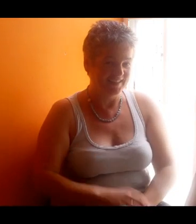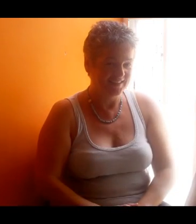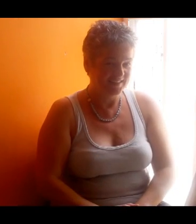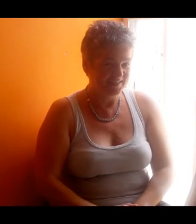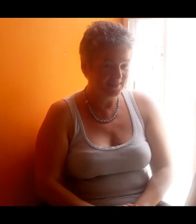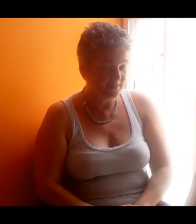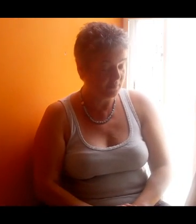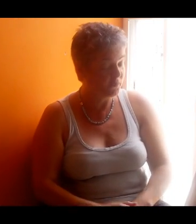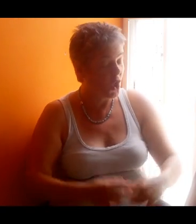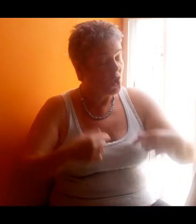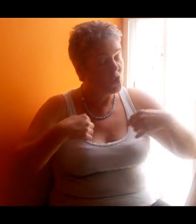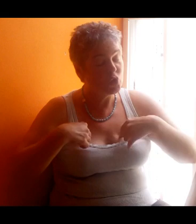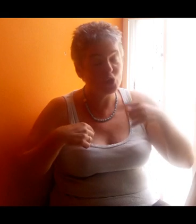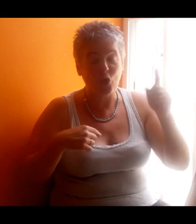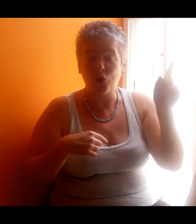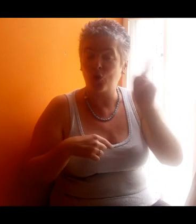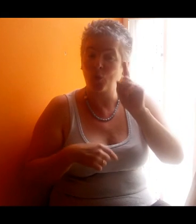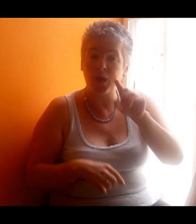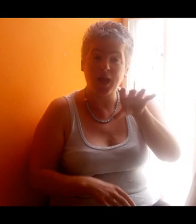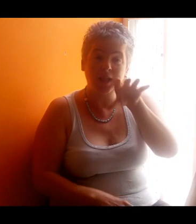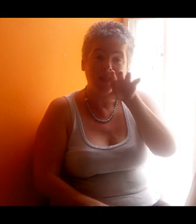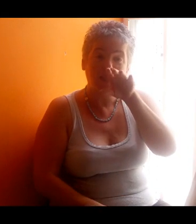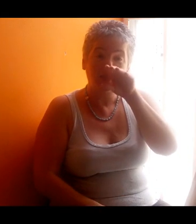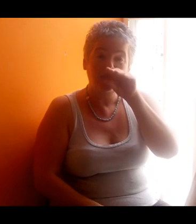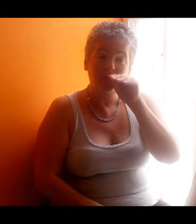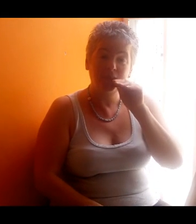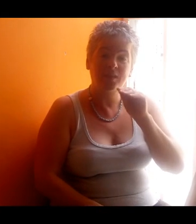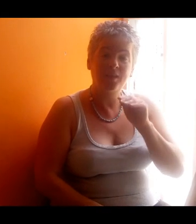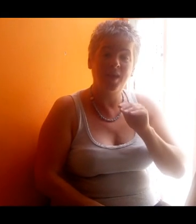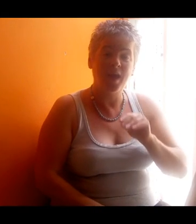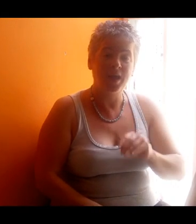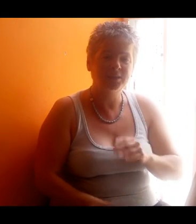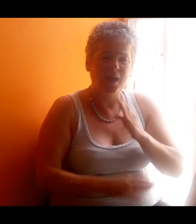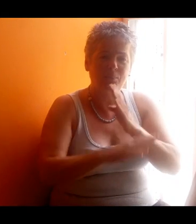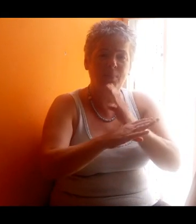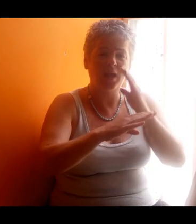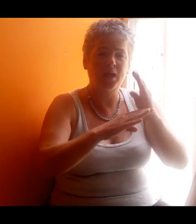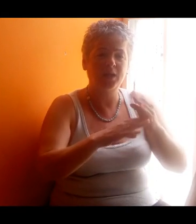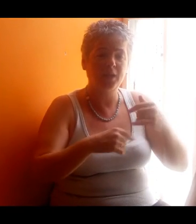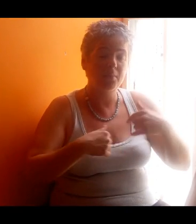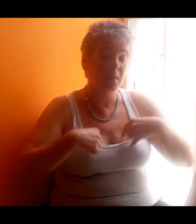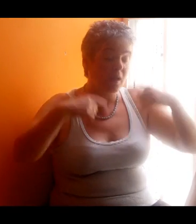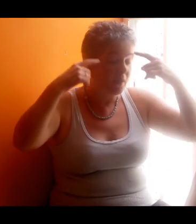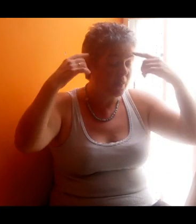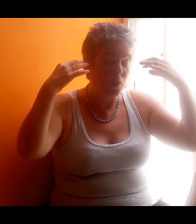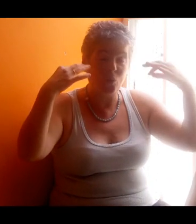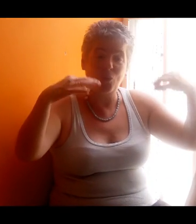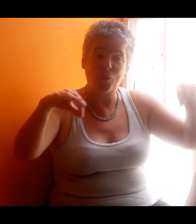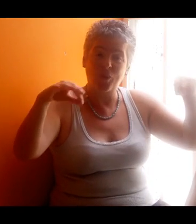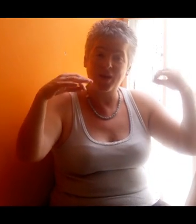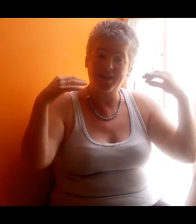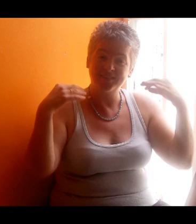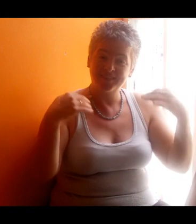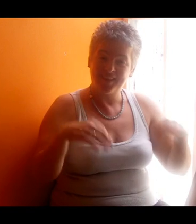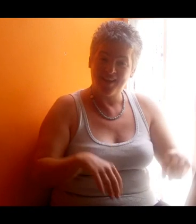salida en la categoría de Moto 2. Las carreras que podremos ver mañana, como siempre, aquí en la 1.